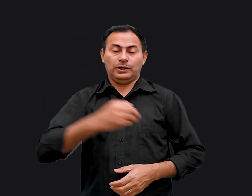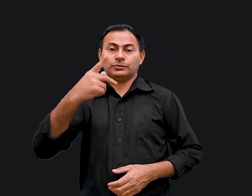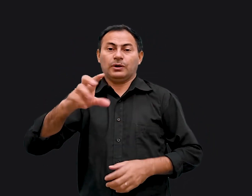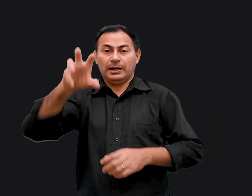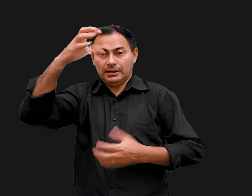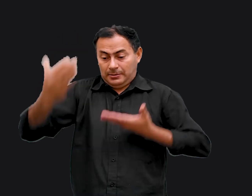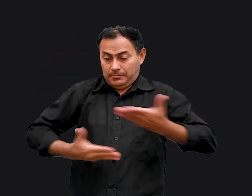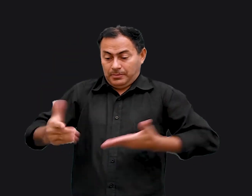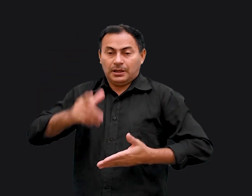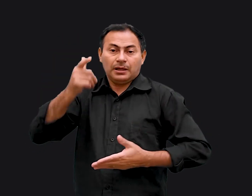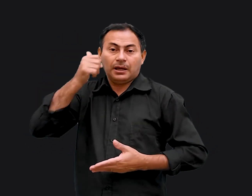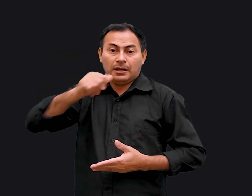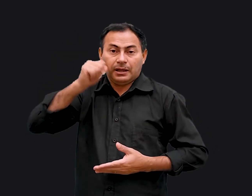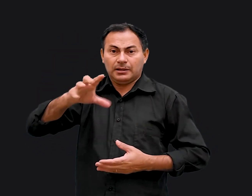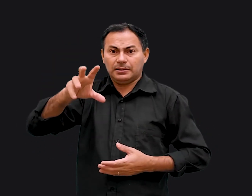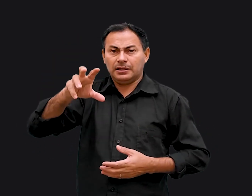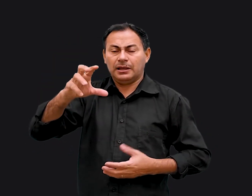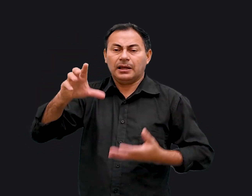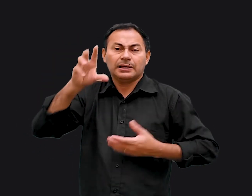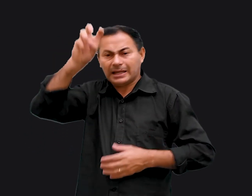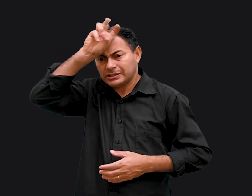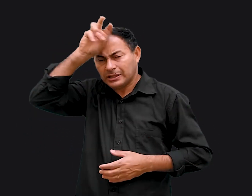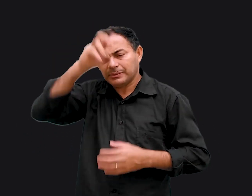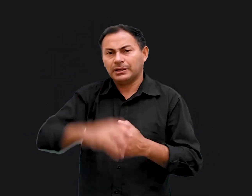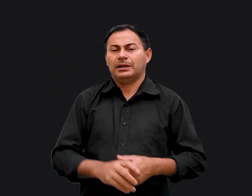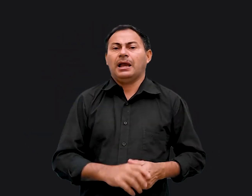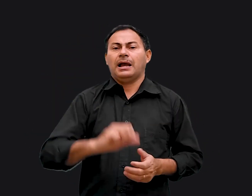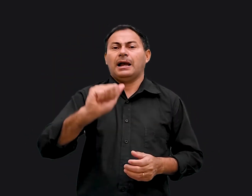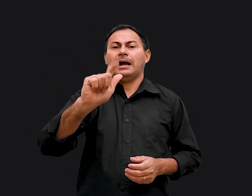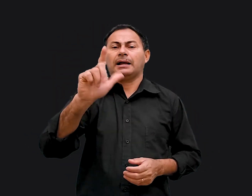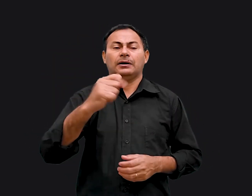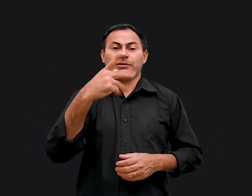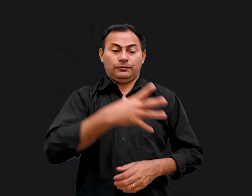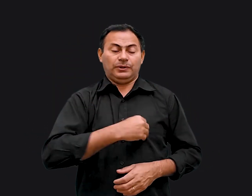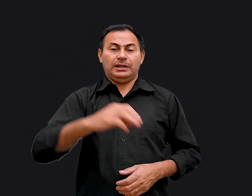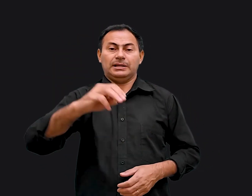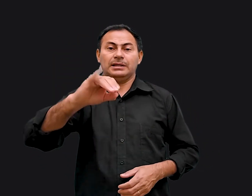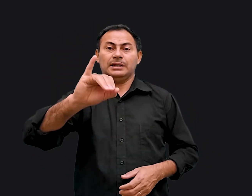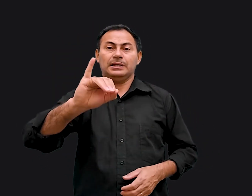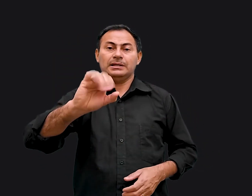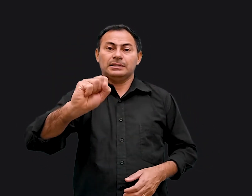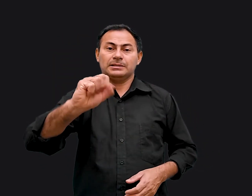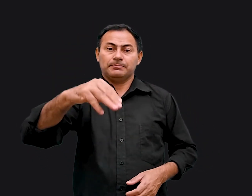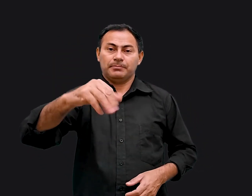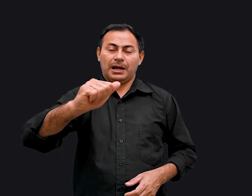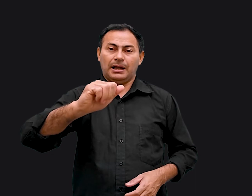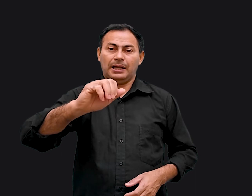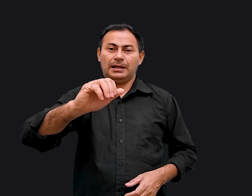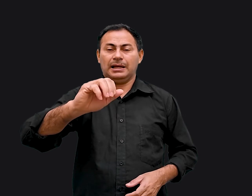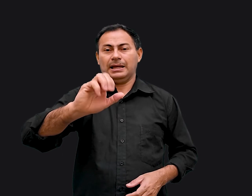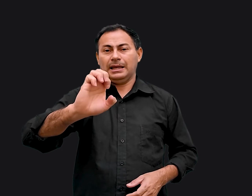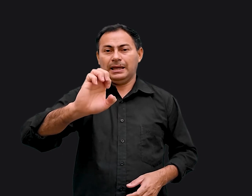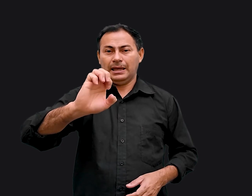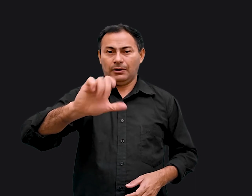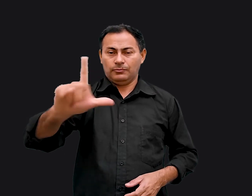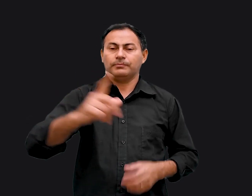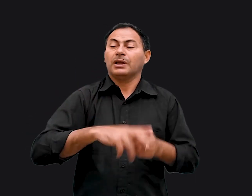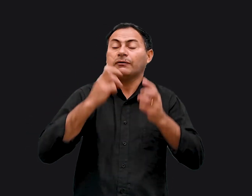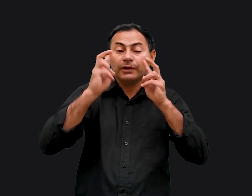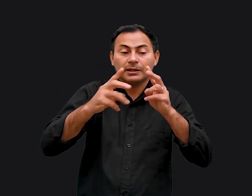empregada egípcia chamada Agar. Essa criança foi Ismael. Não haveria conflitos no Oriente Médio hoje se Abraão não tivesse dado ouvidos